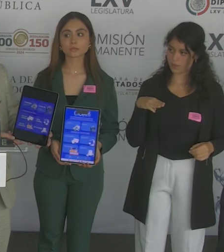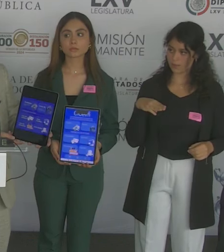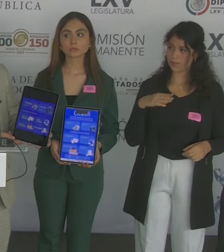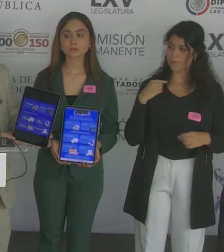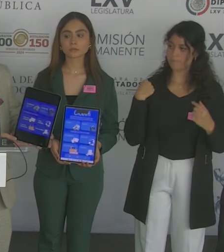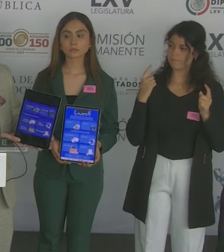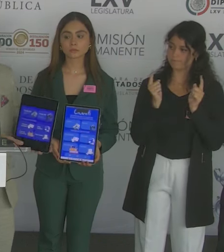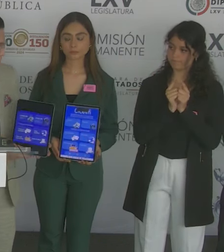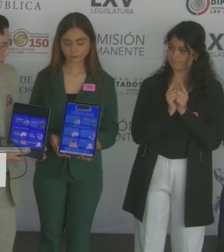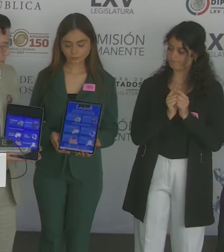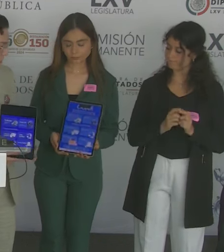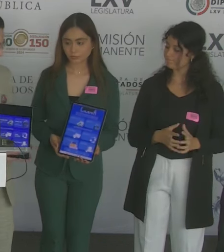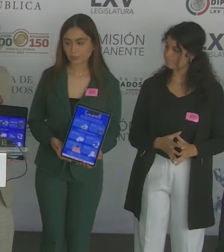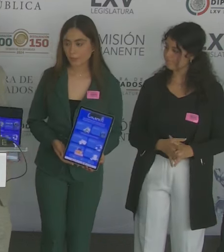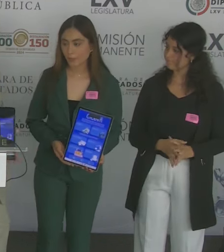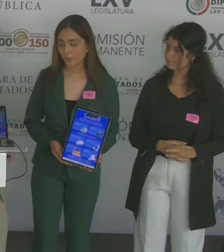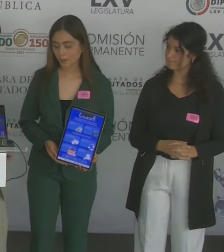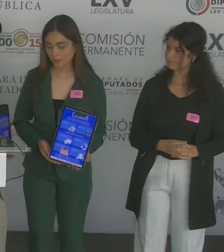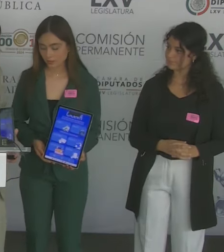presentar el primer paso